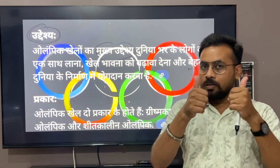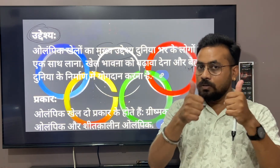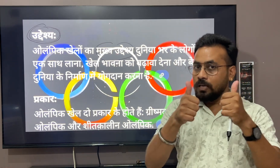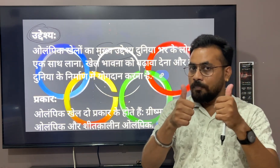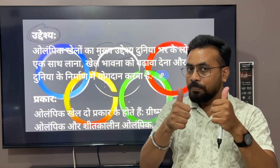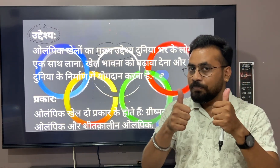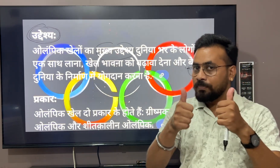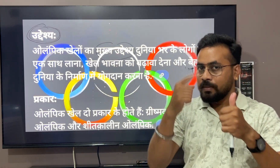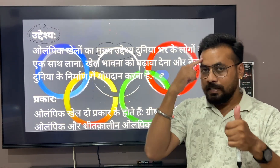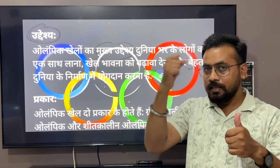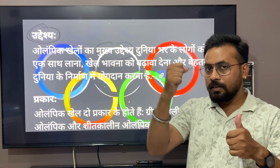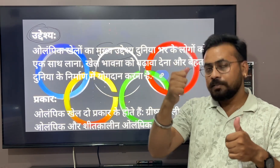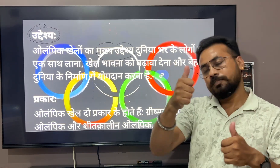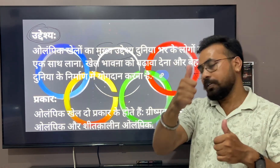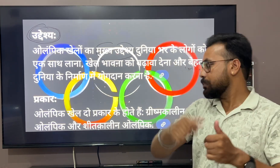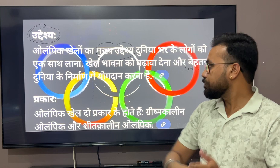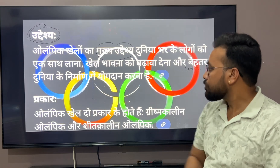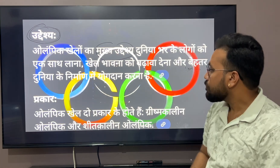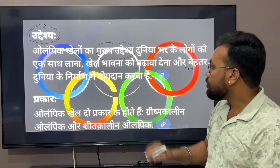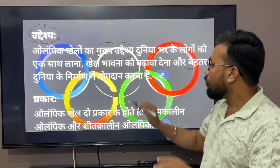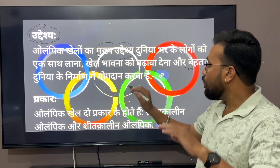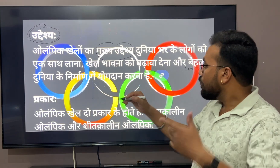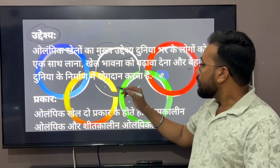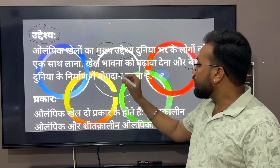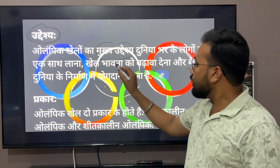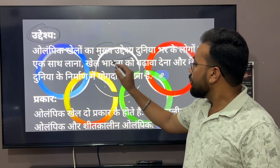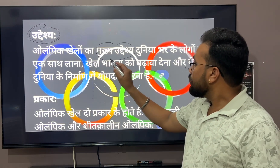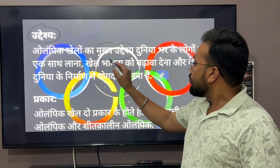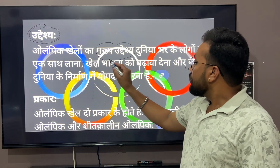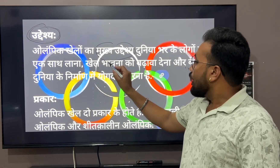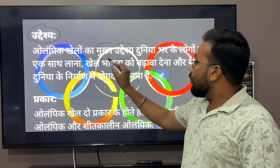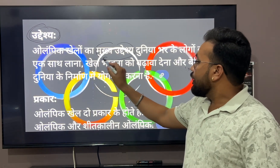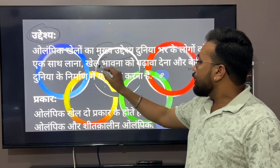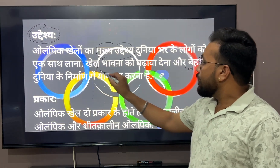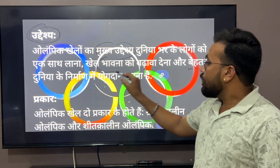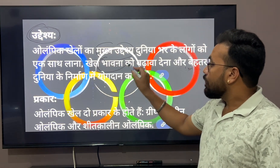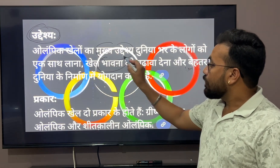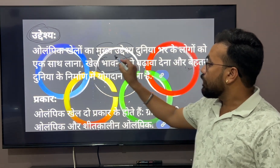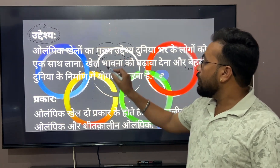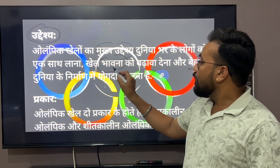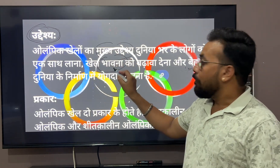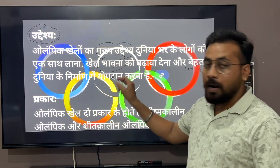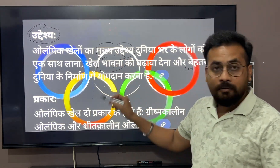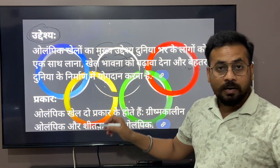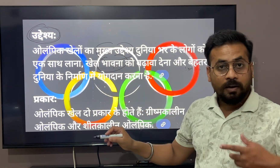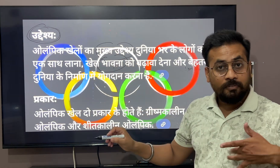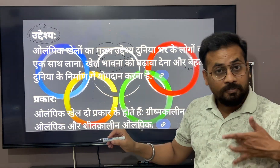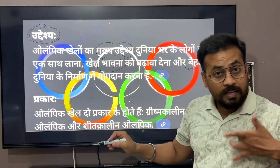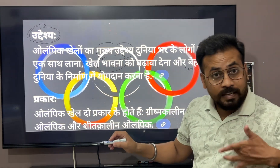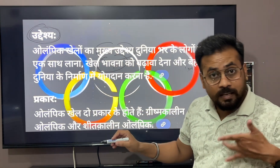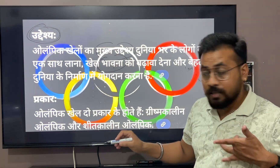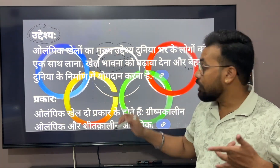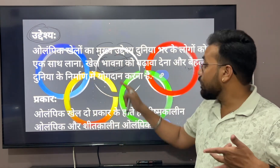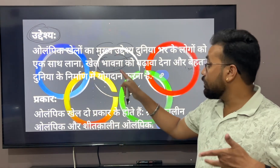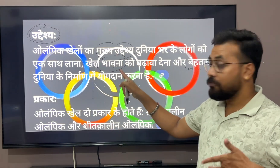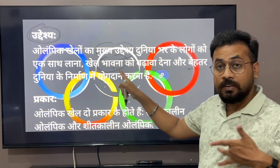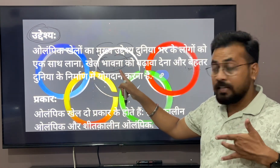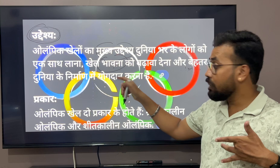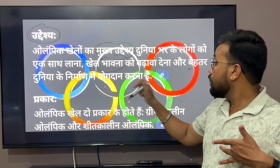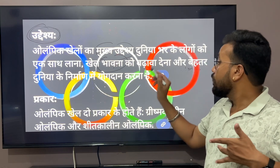ओके, याद है ना, ठीक है। आप देख रहे हैं खेल भावना, फीलिंग है ना, ये फीलिंग है